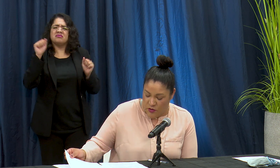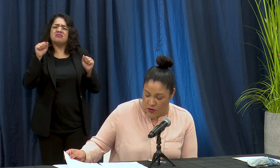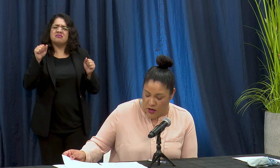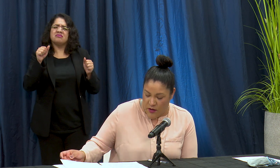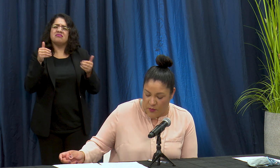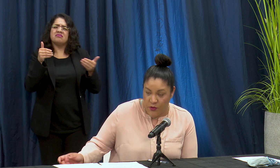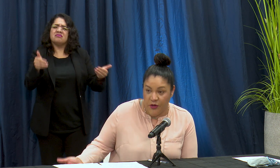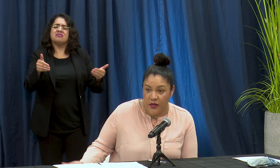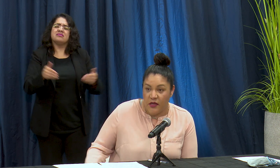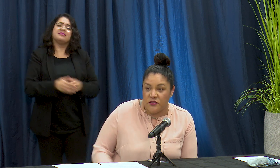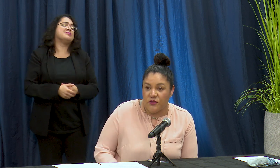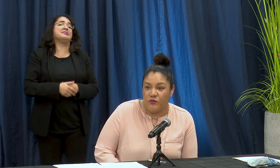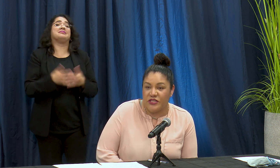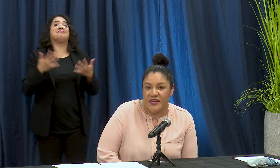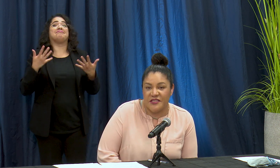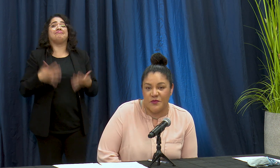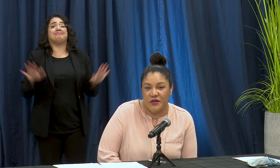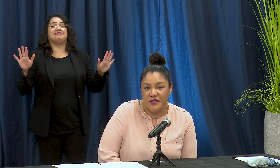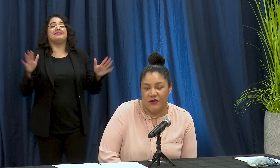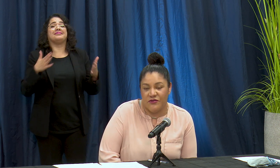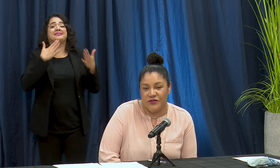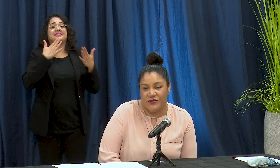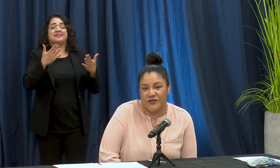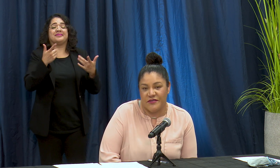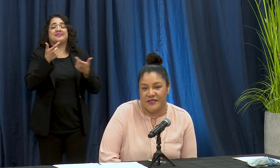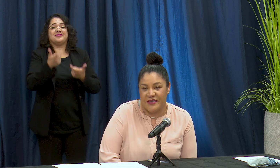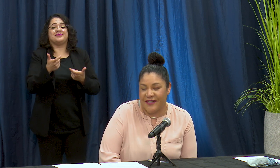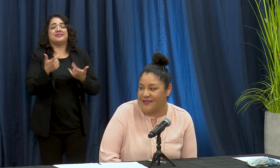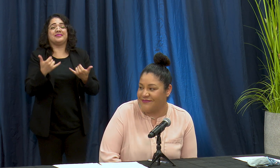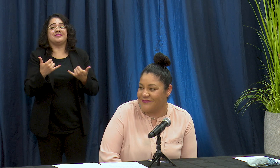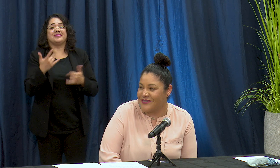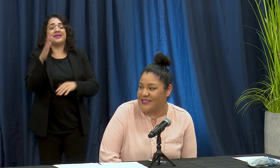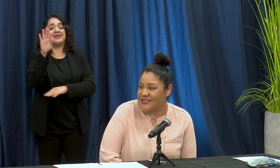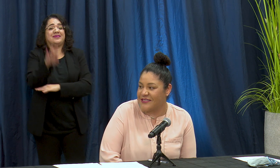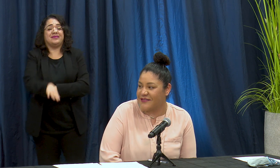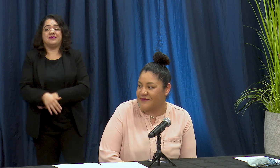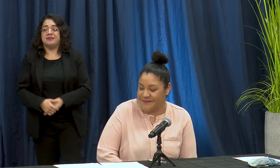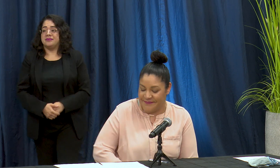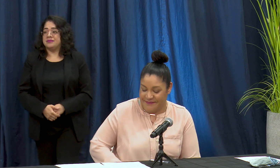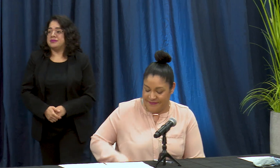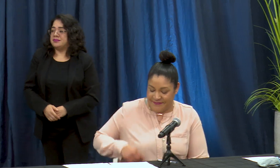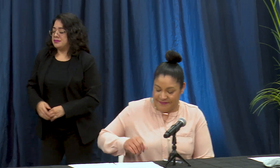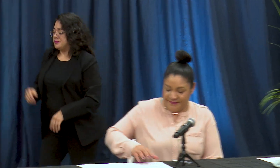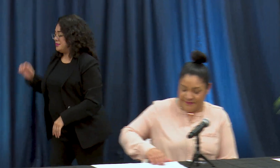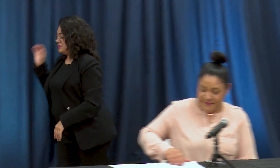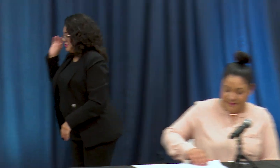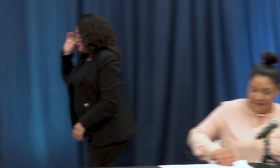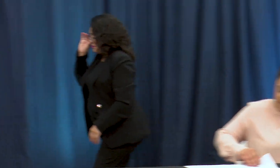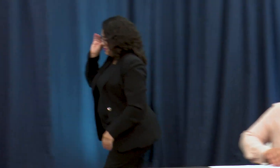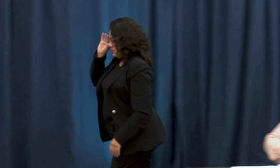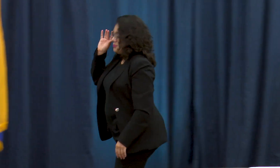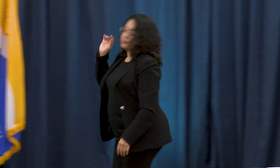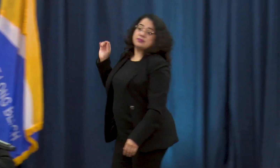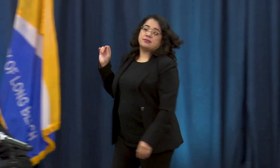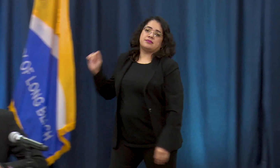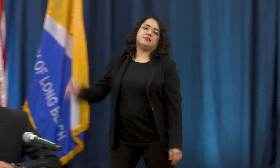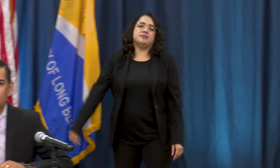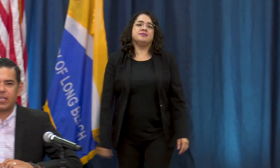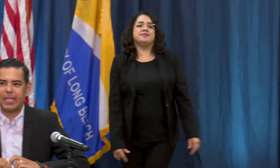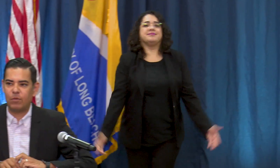es todo por hoy. Muchas gracias por estar con nosotros esta tarde. Y muchas gracias también. And just thank everybody